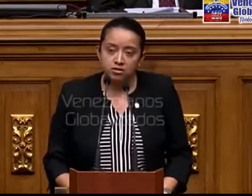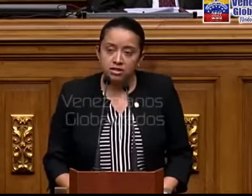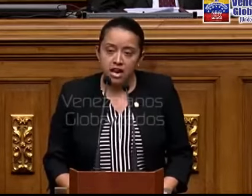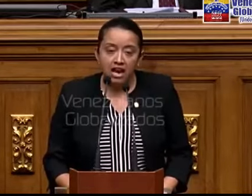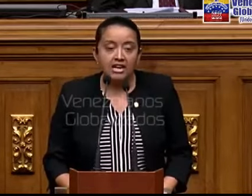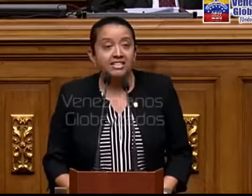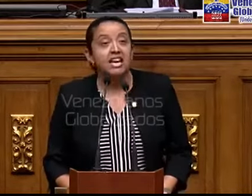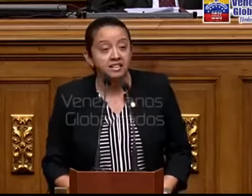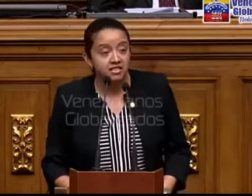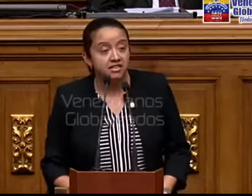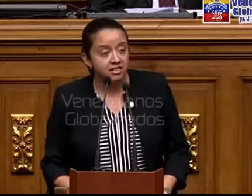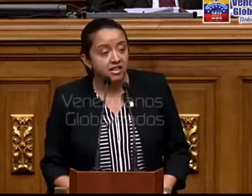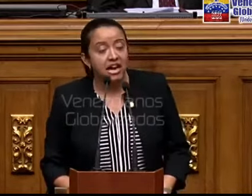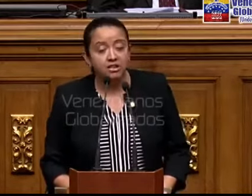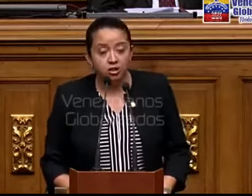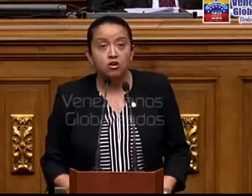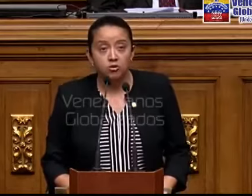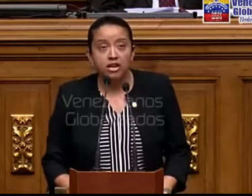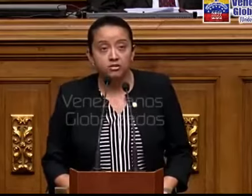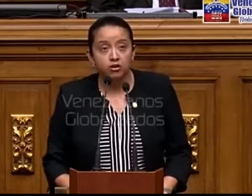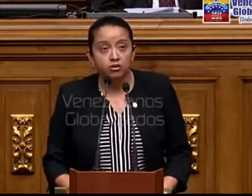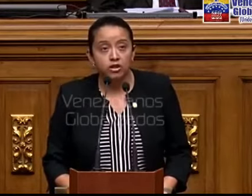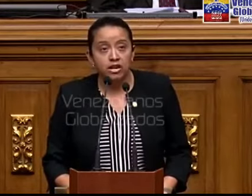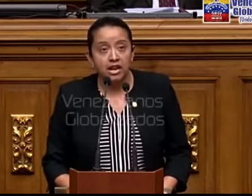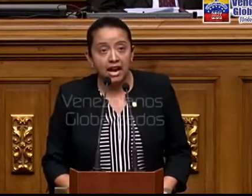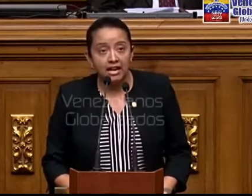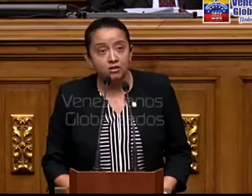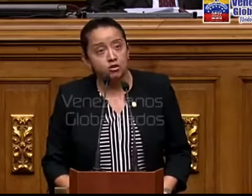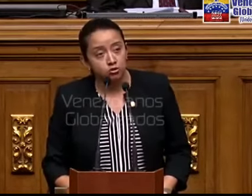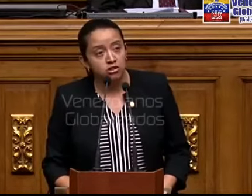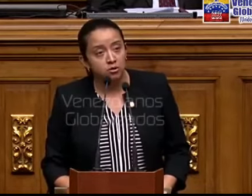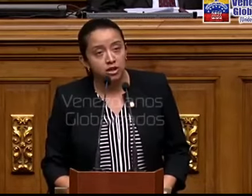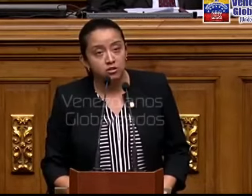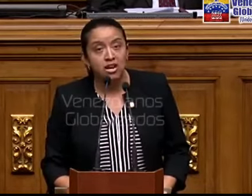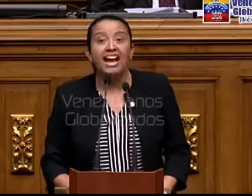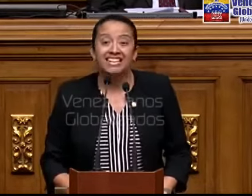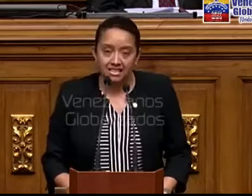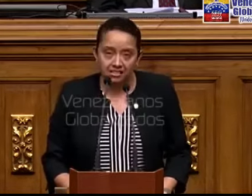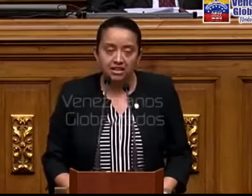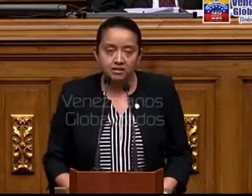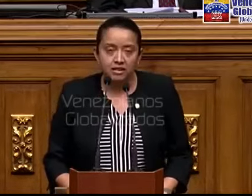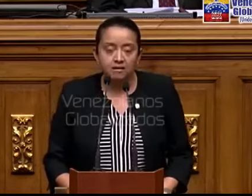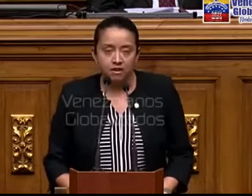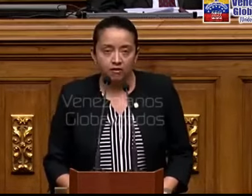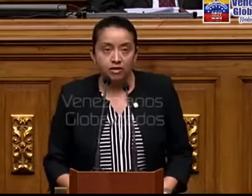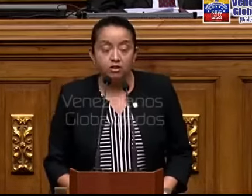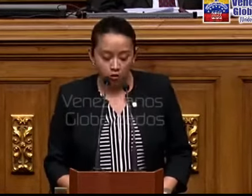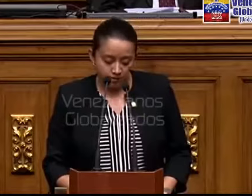a las exigencias que ha hecho la comunidad de sordos en nuestros últimos años a quienes están en Miraflores hoy.